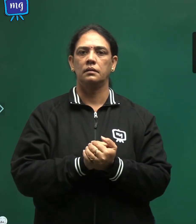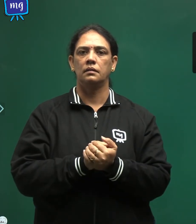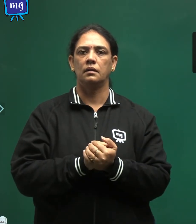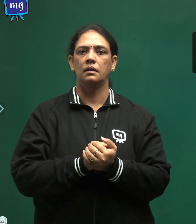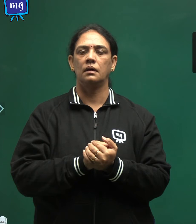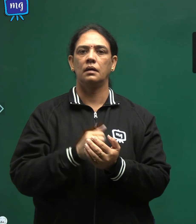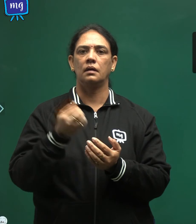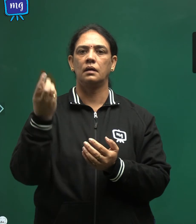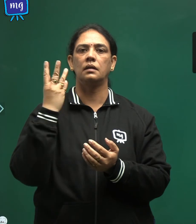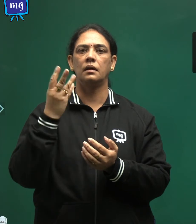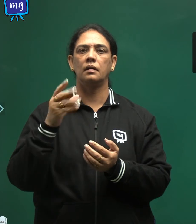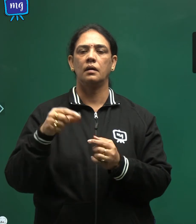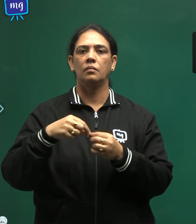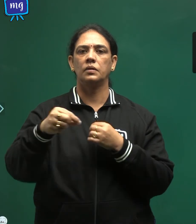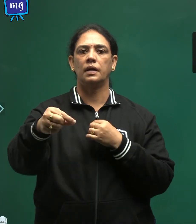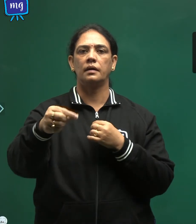कितनी भुजाएं